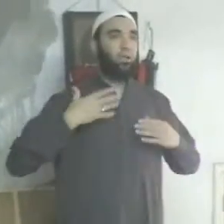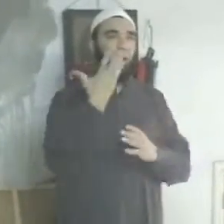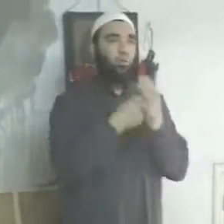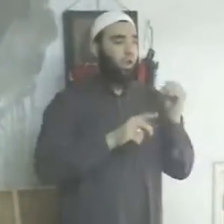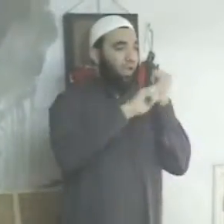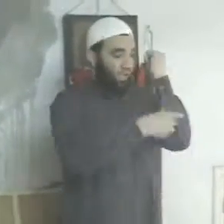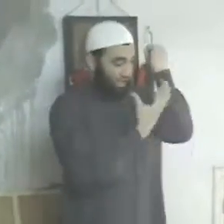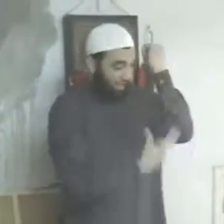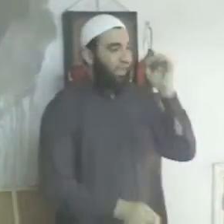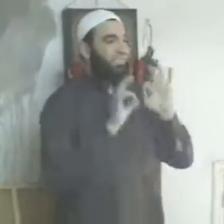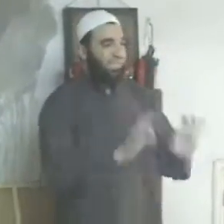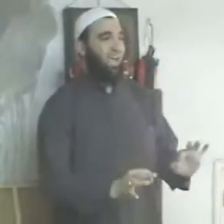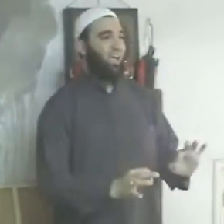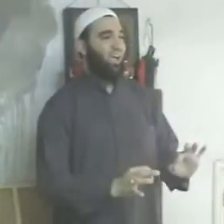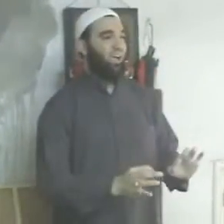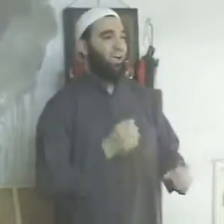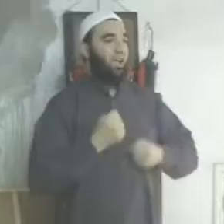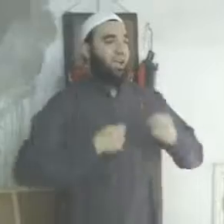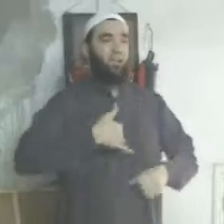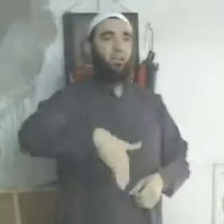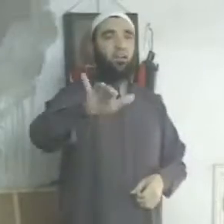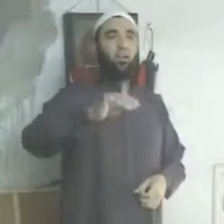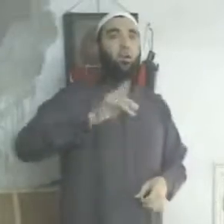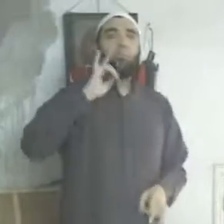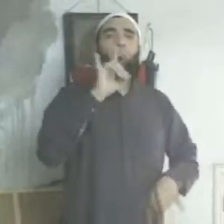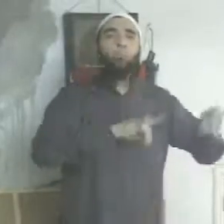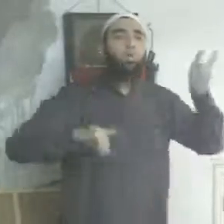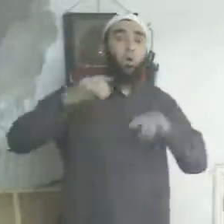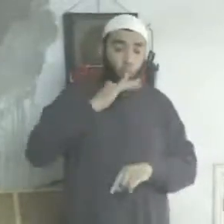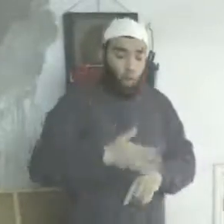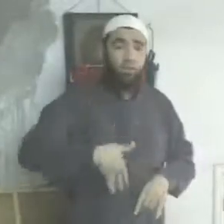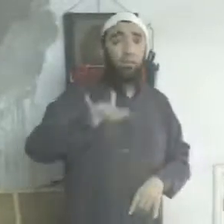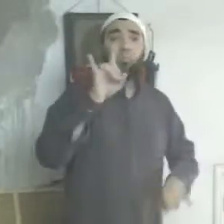أمه، أو ذهب يبحث عن ثوبه الممزق ليلبسه.